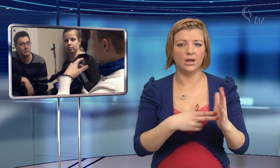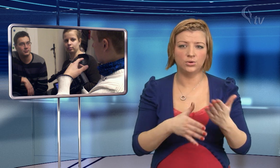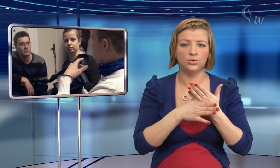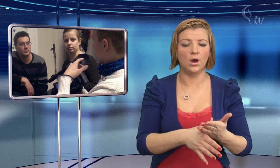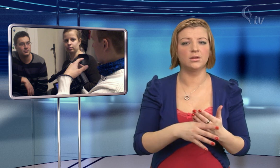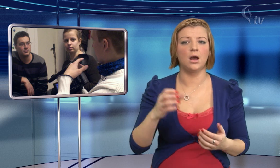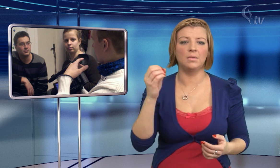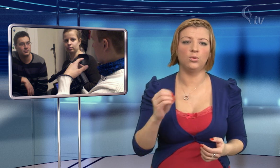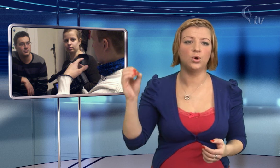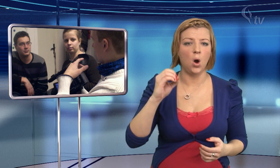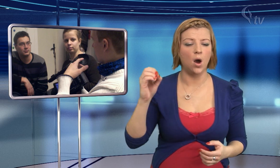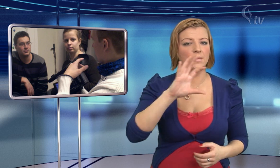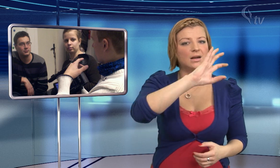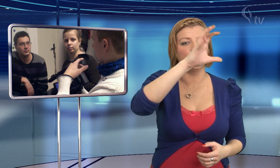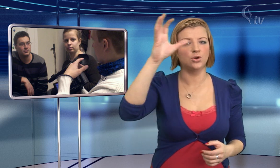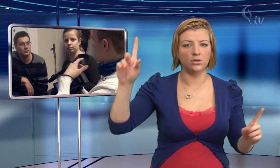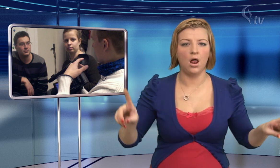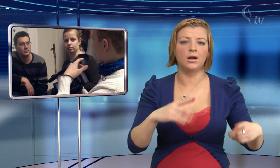Projekti toetab Euroopa Regionaalarengu Fond.